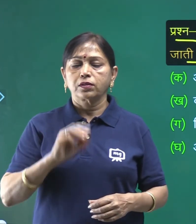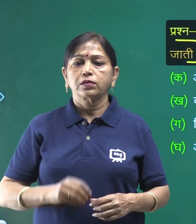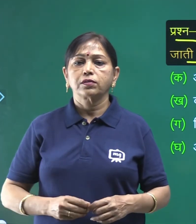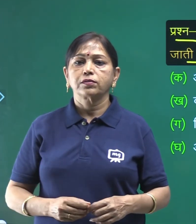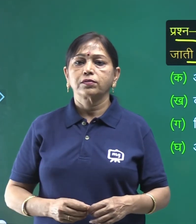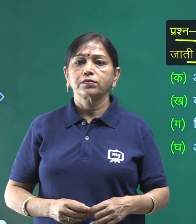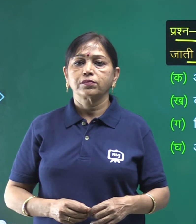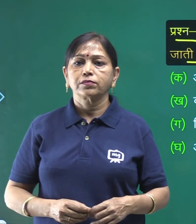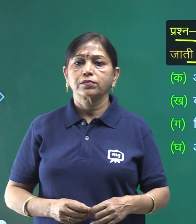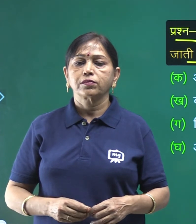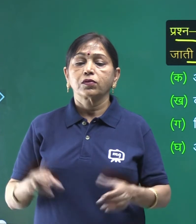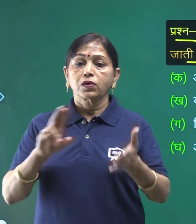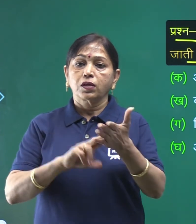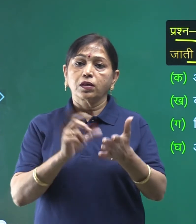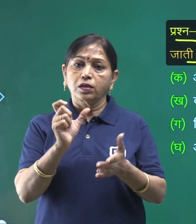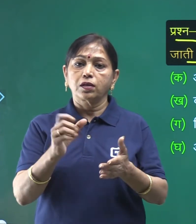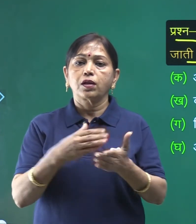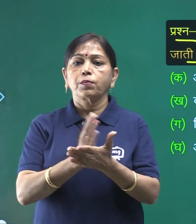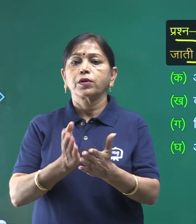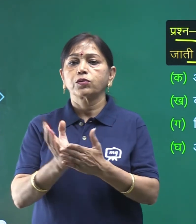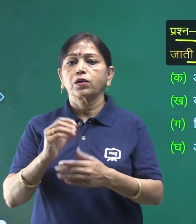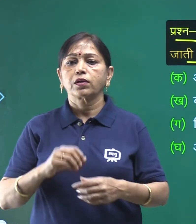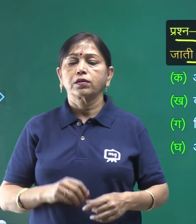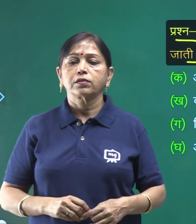3 निलंबन द्वारा,